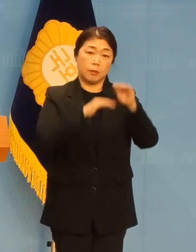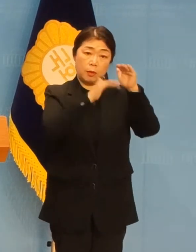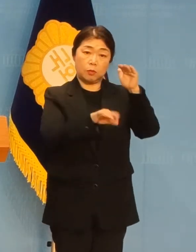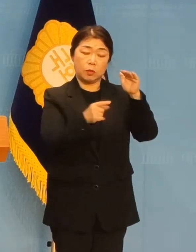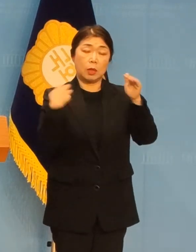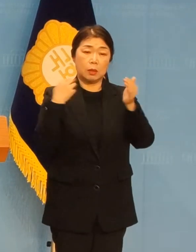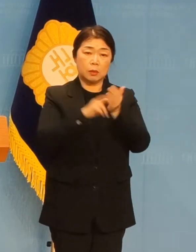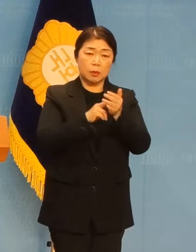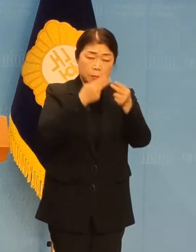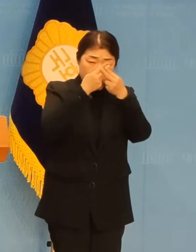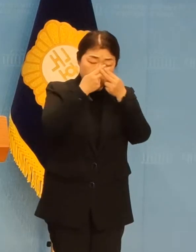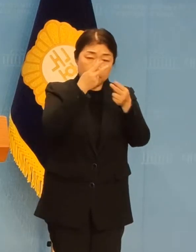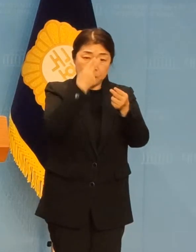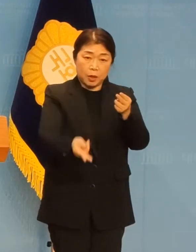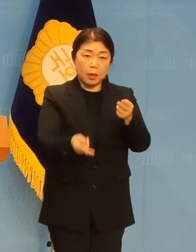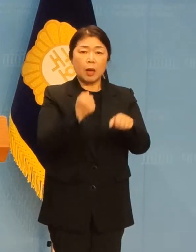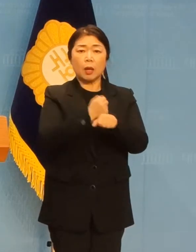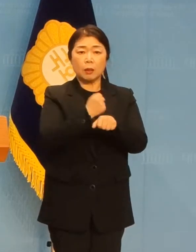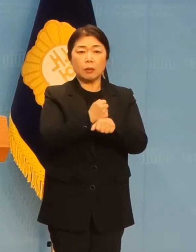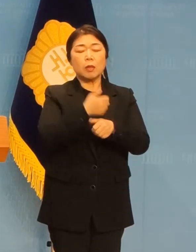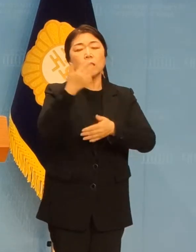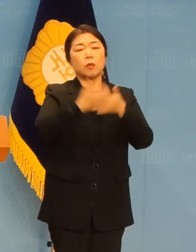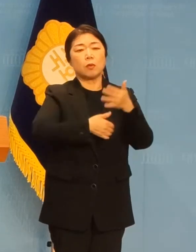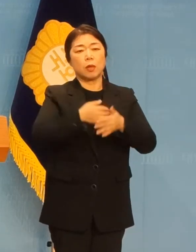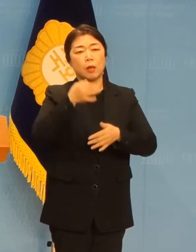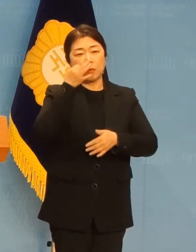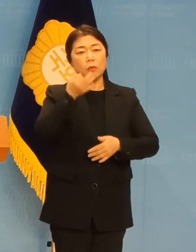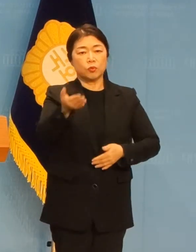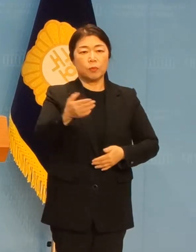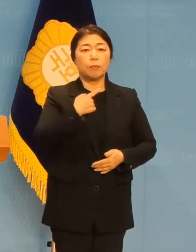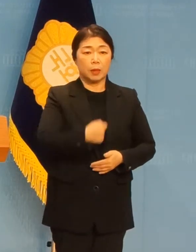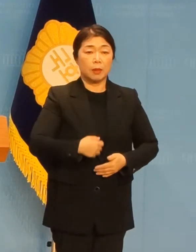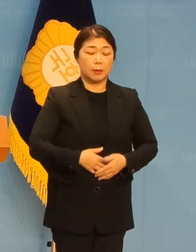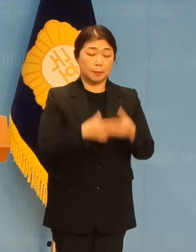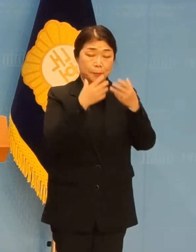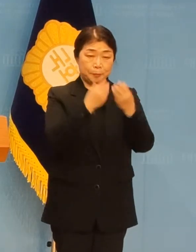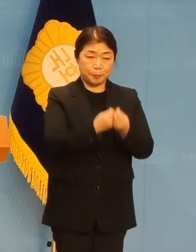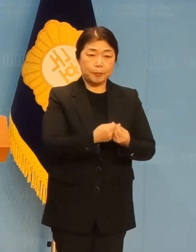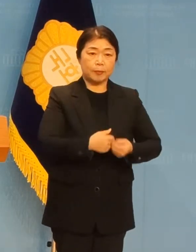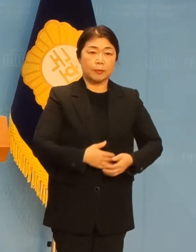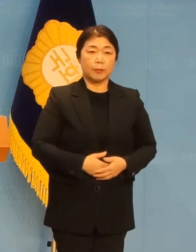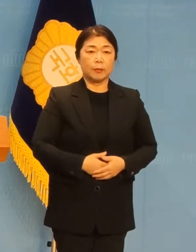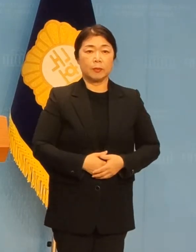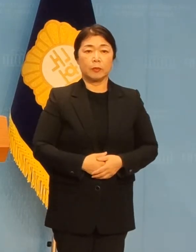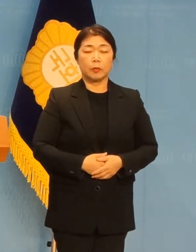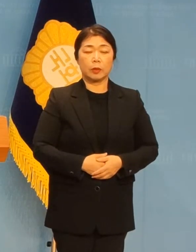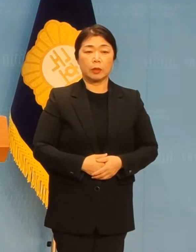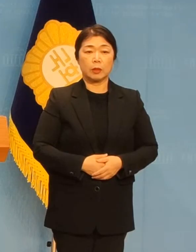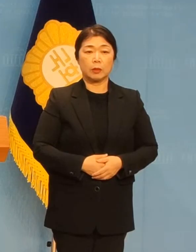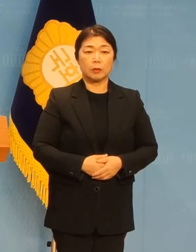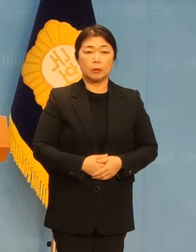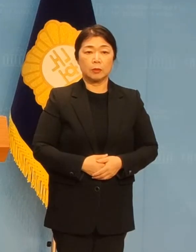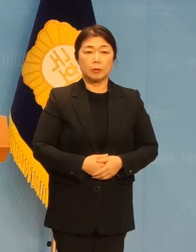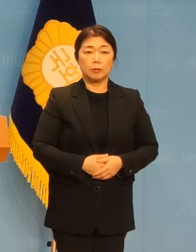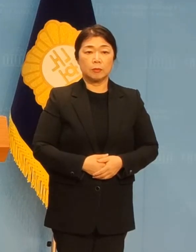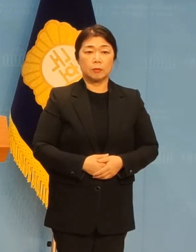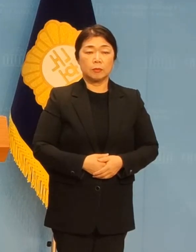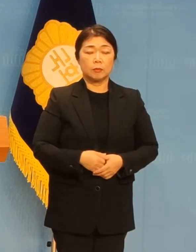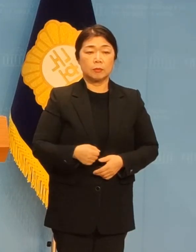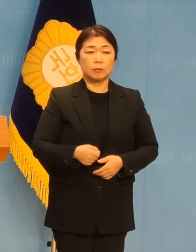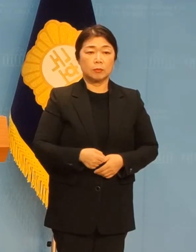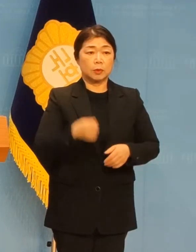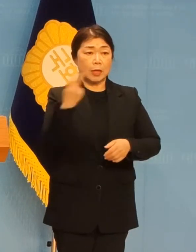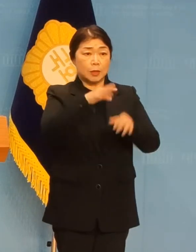그 모자이크를 벗겨내는 영상이 있었습니다. 이에 대해서 다시 한번